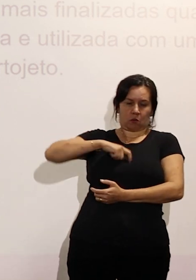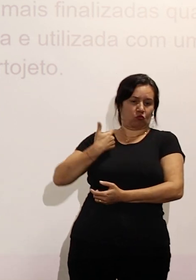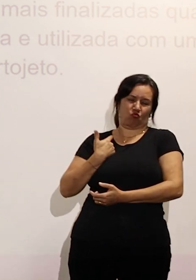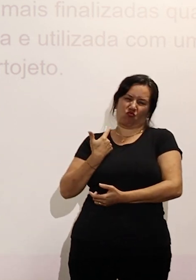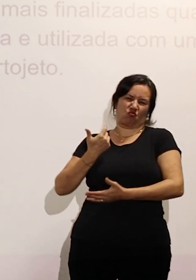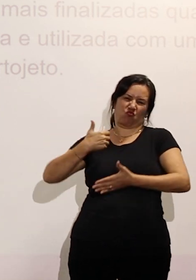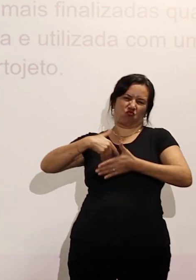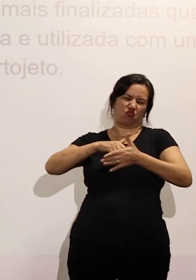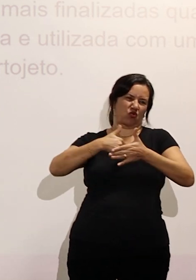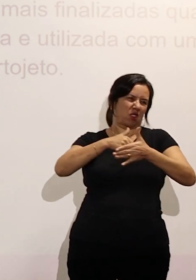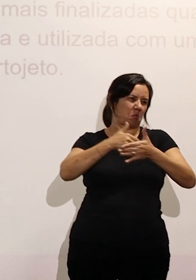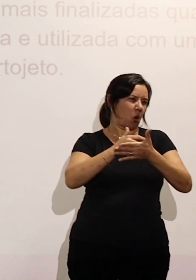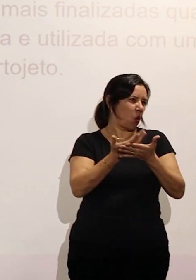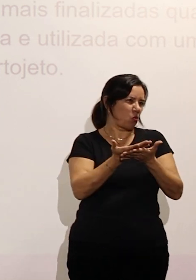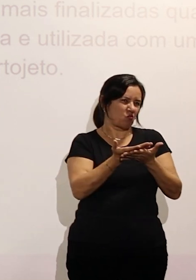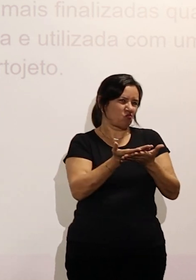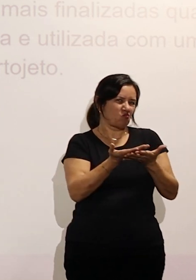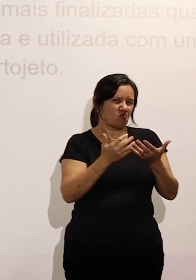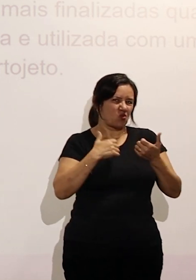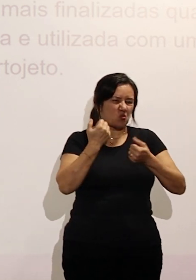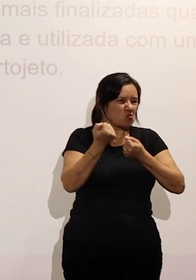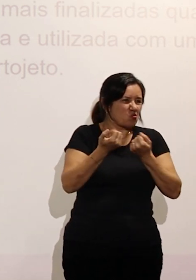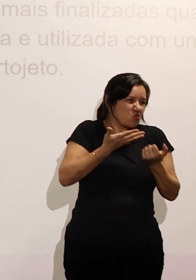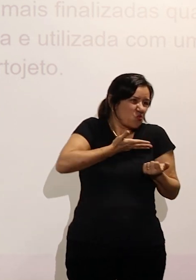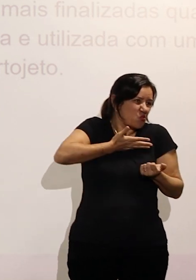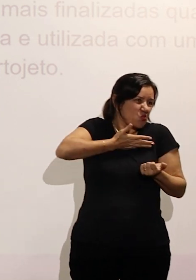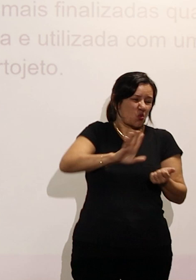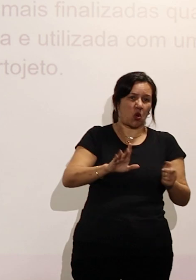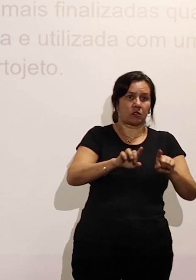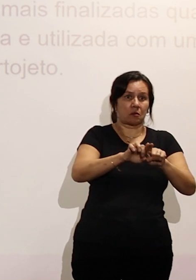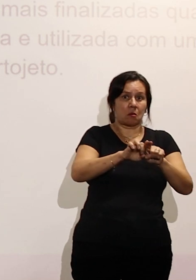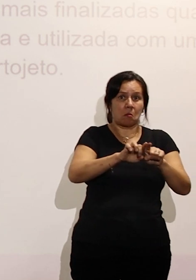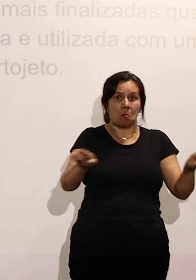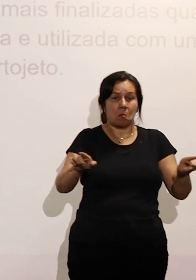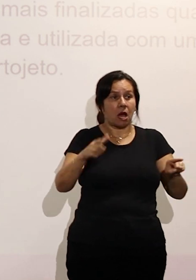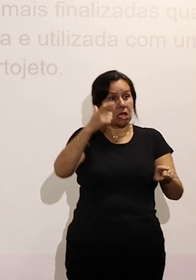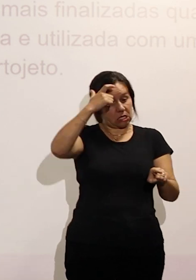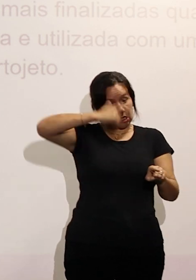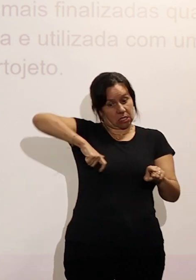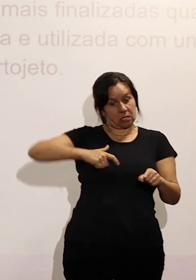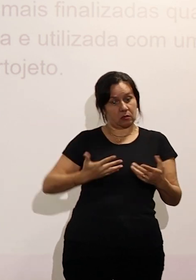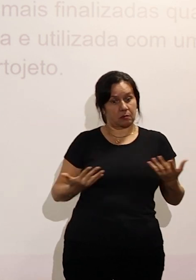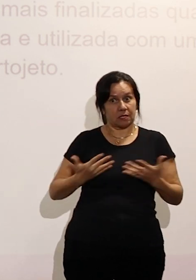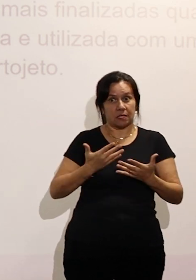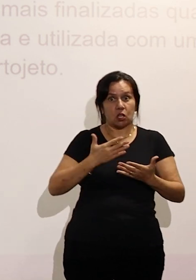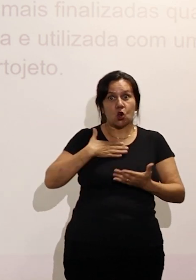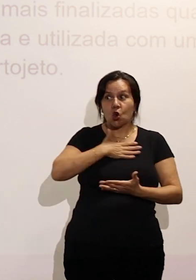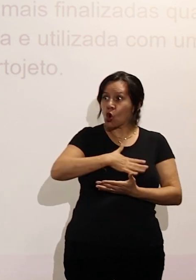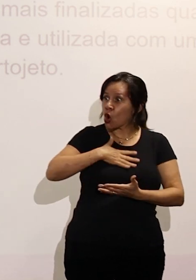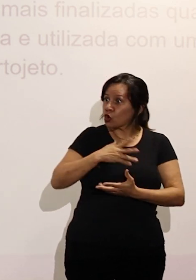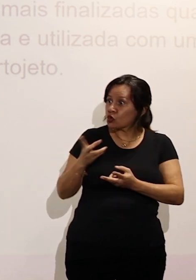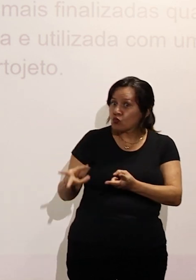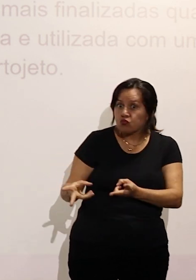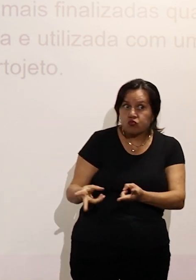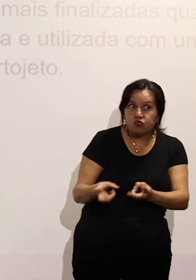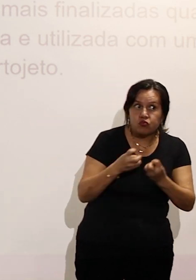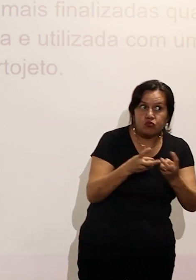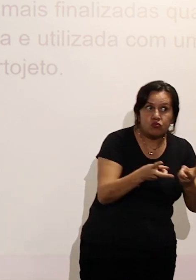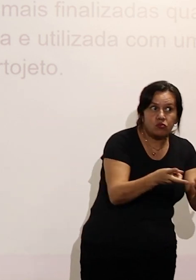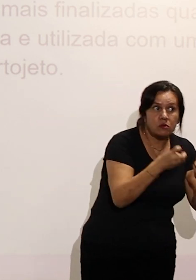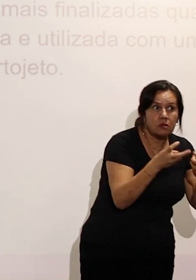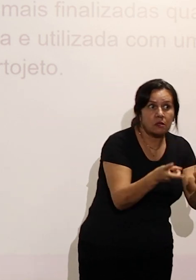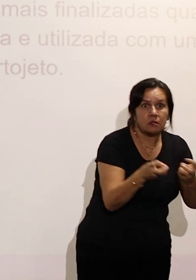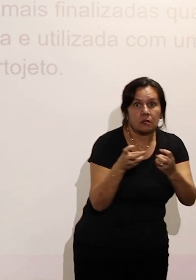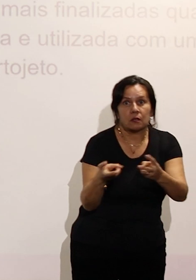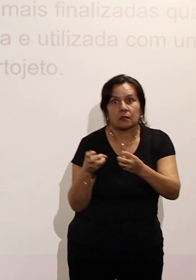futebol, a gente estava até conversando no carro, vindo para cá, mas eu sou uma pessoa que eu gosto, por exemplo, de observar como